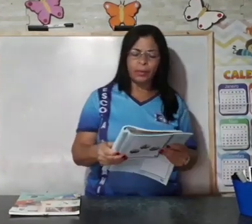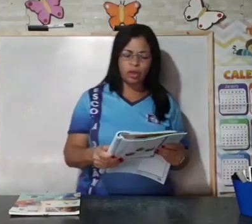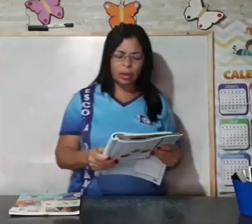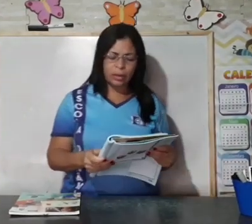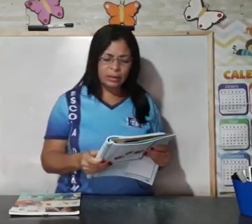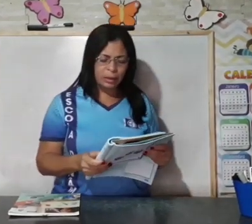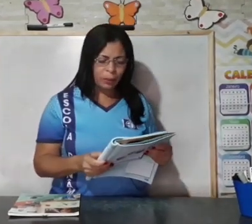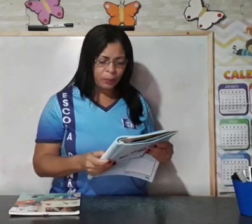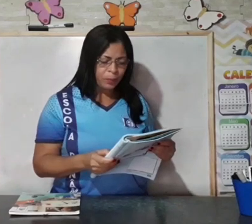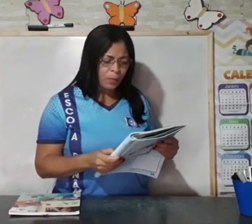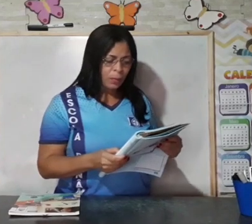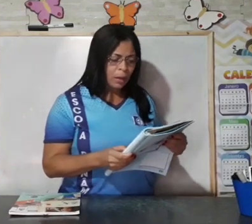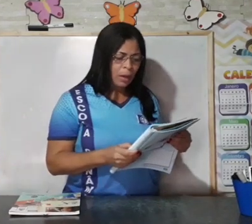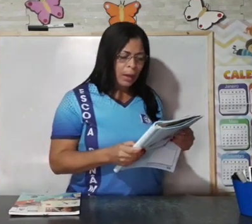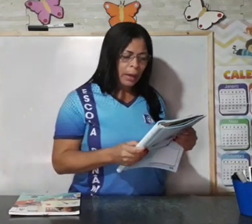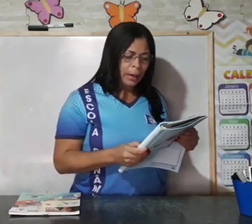Presta atenção.